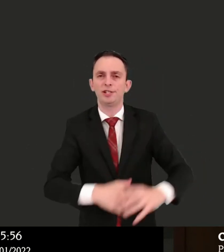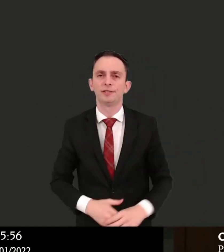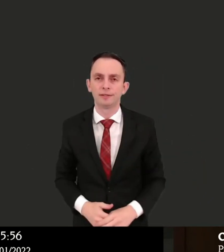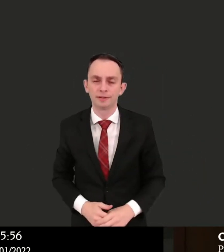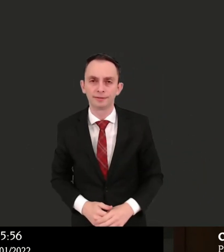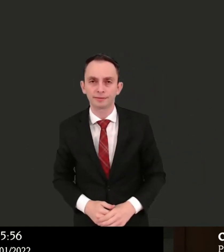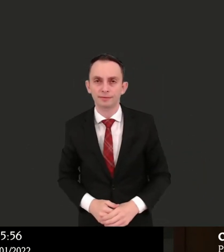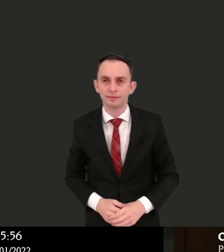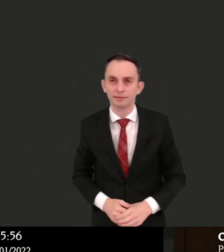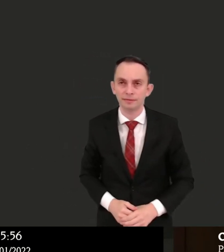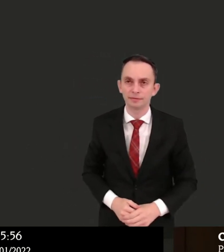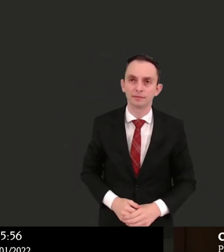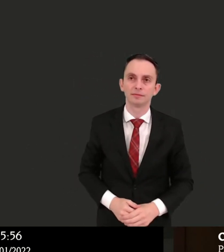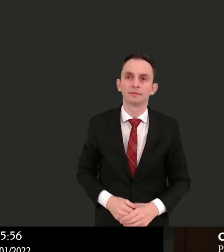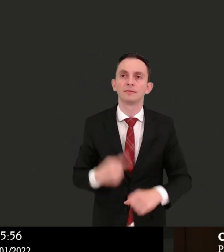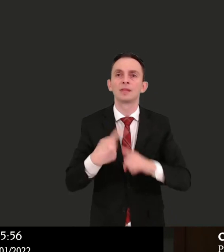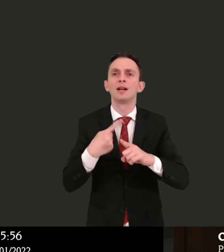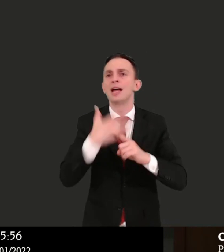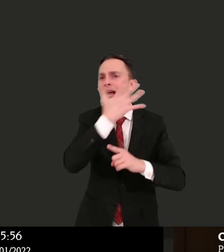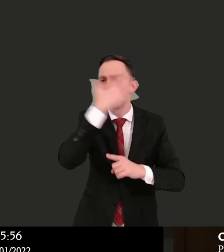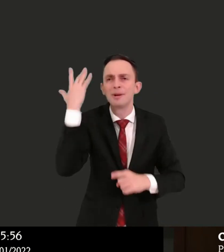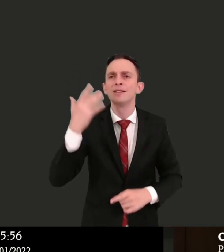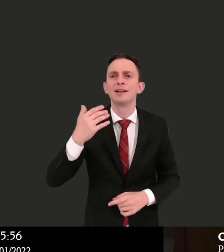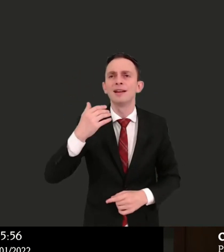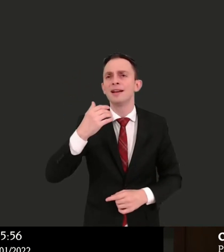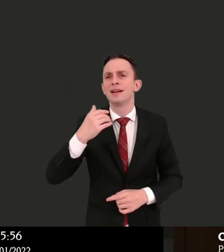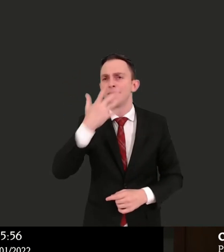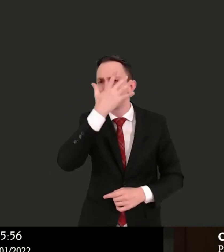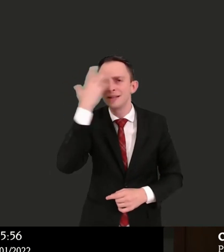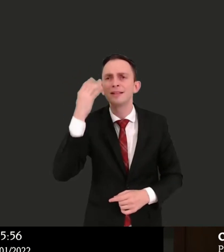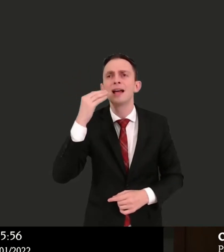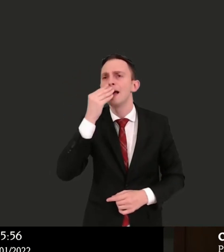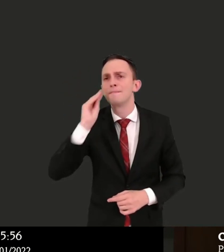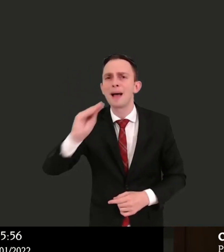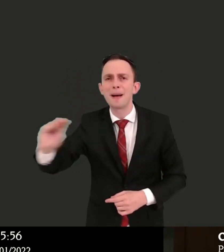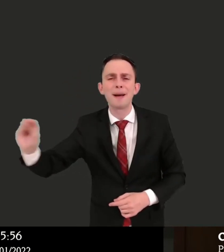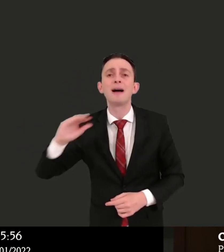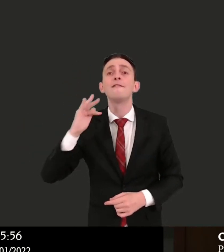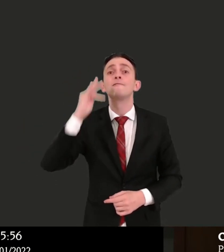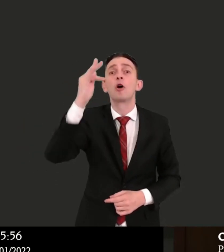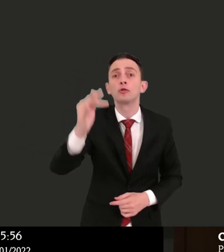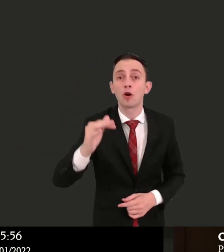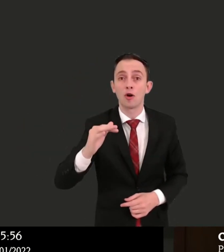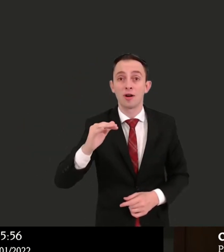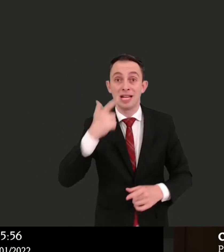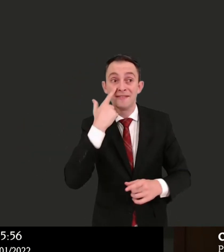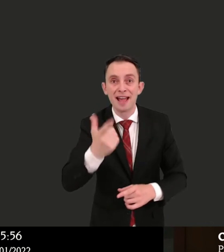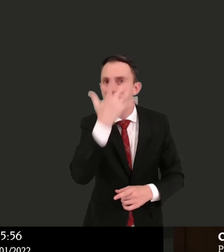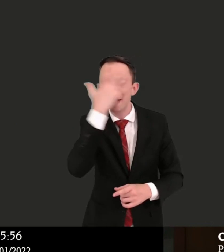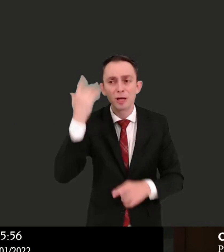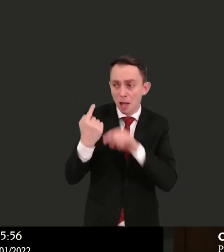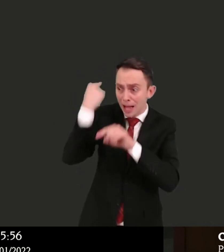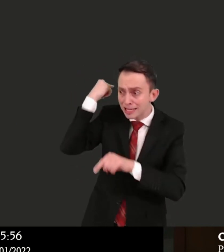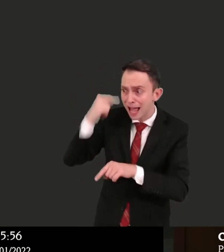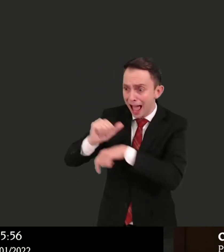fé, os novos heróis da fé, a Maria, João, Pedro, Tiago, José, Antônio, todo mundo vai se levantar. Herói da fé,